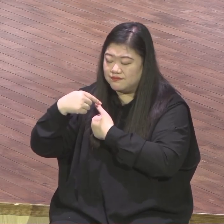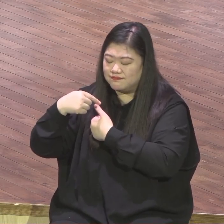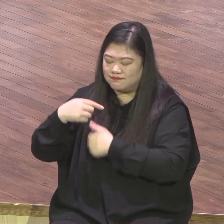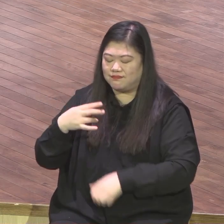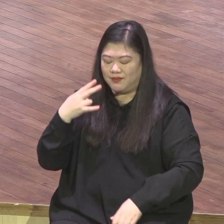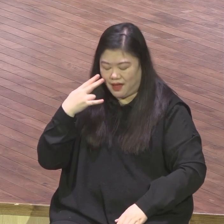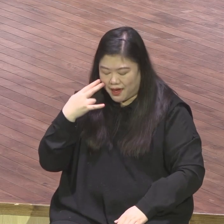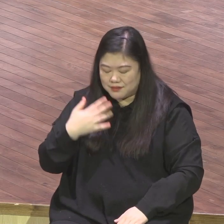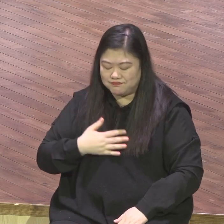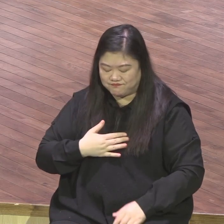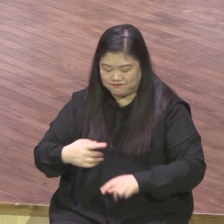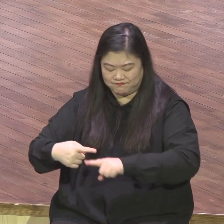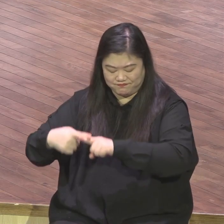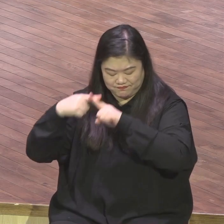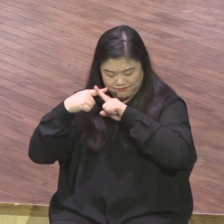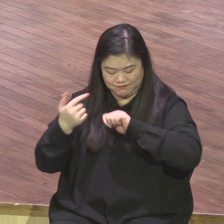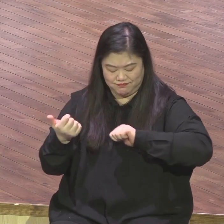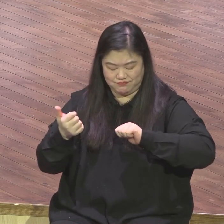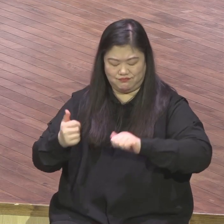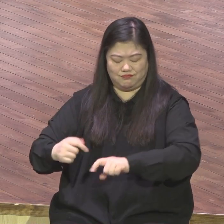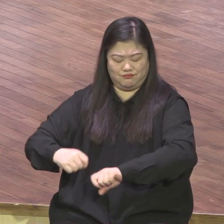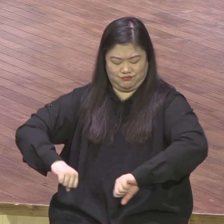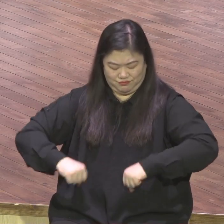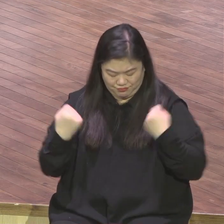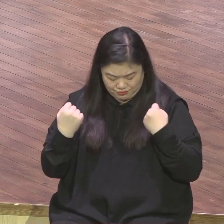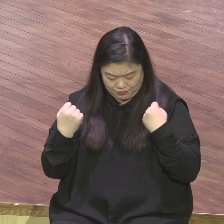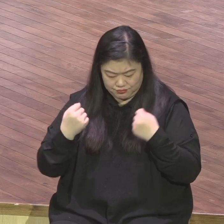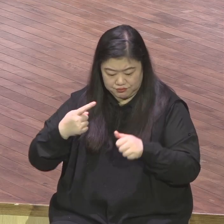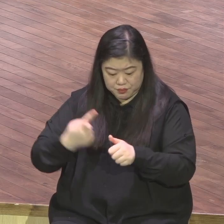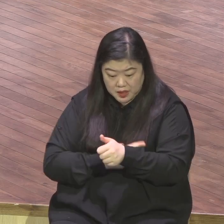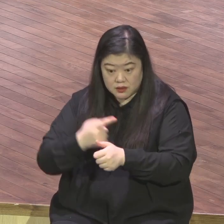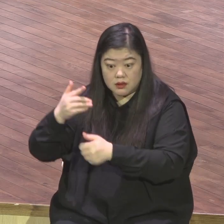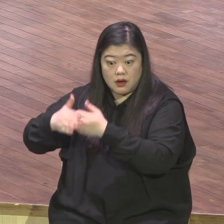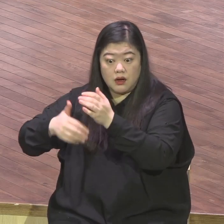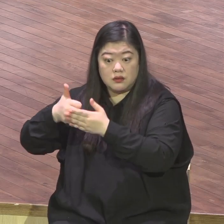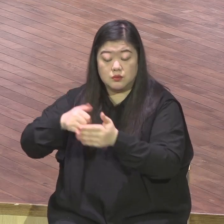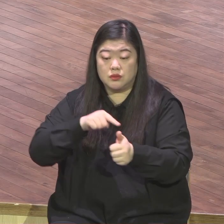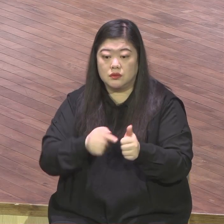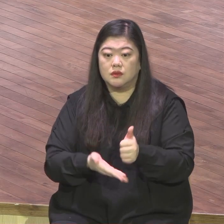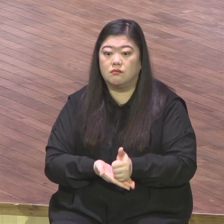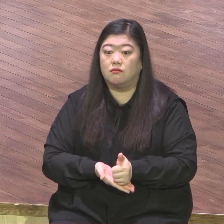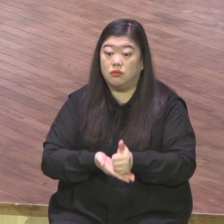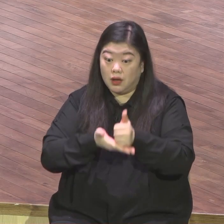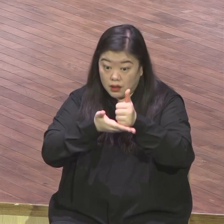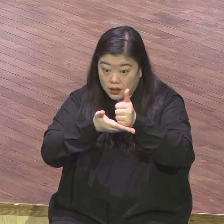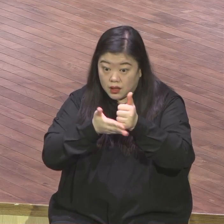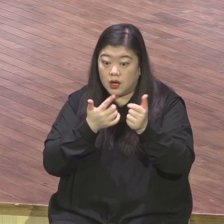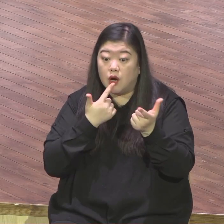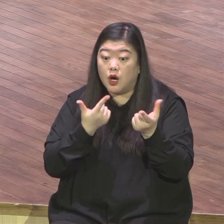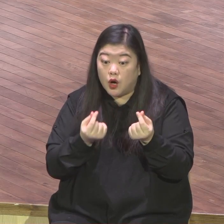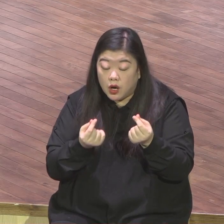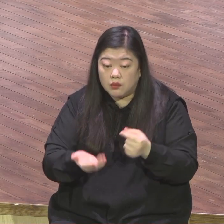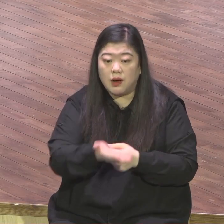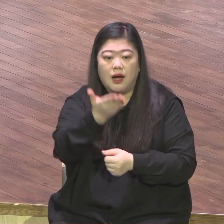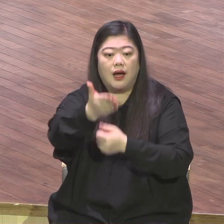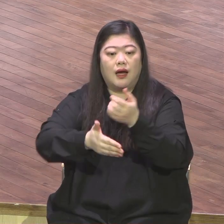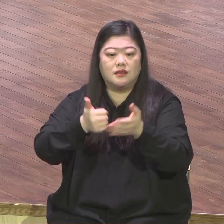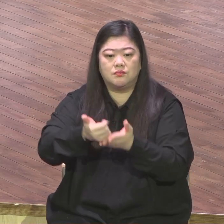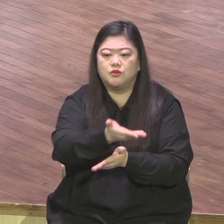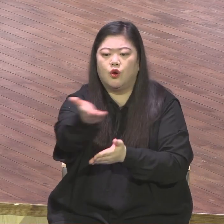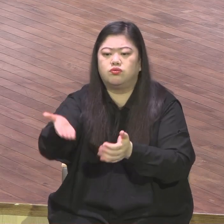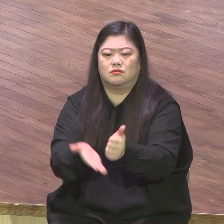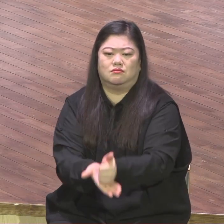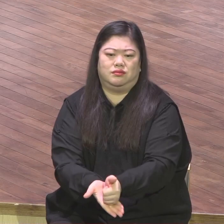높였어. 하나님의 말씀대로 그대로 순종했더니 하나님께서 나를 영화롭게 하셨다.